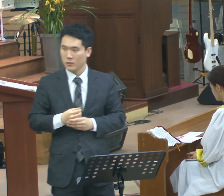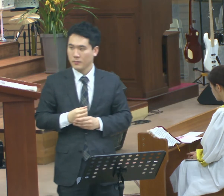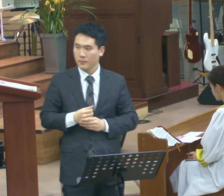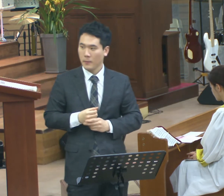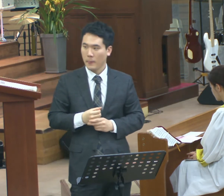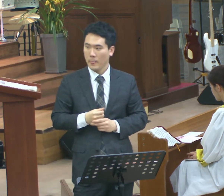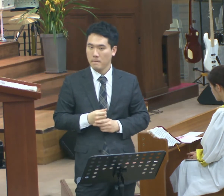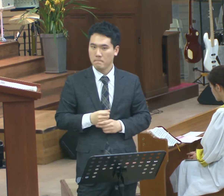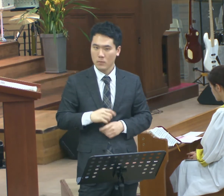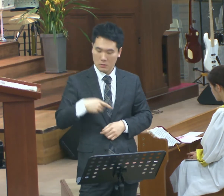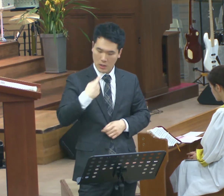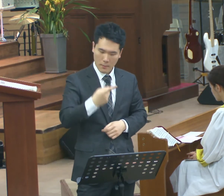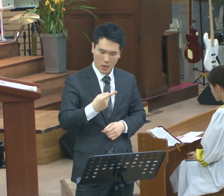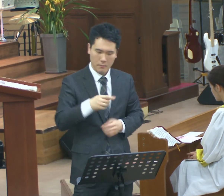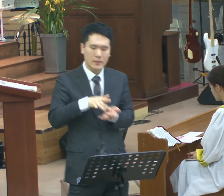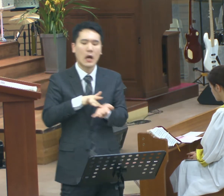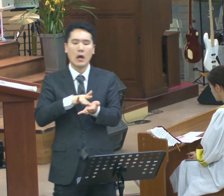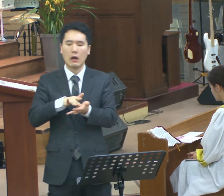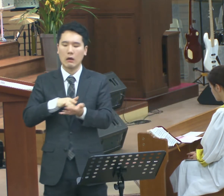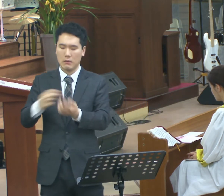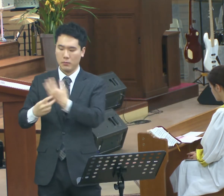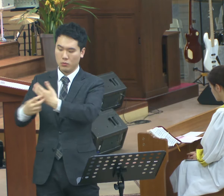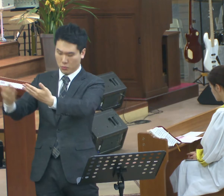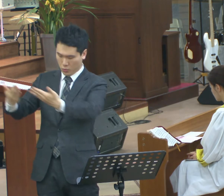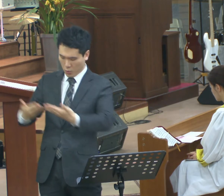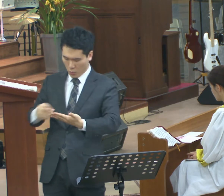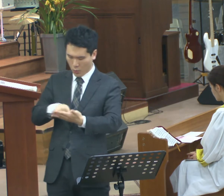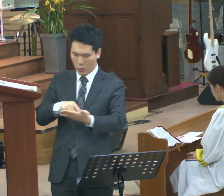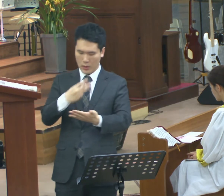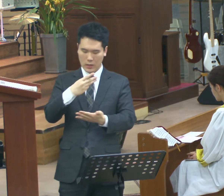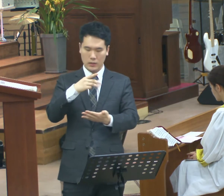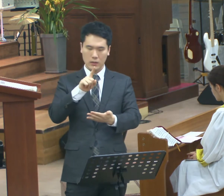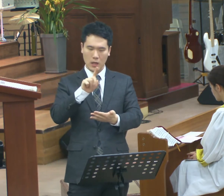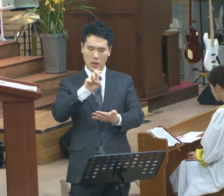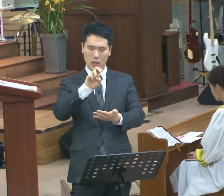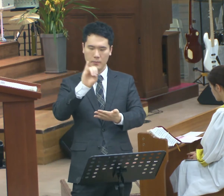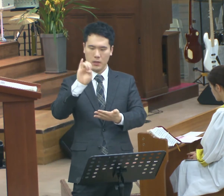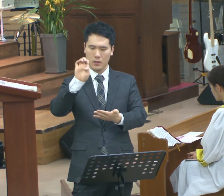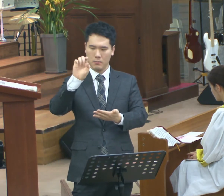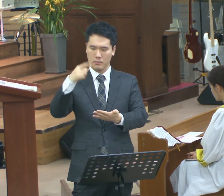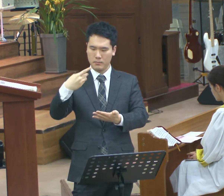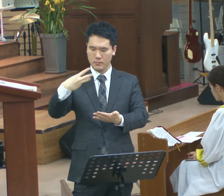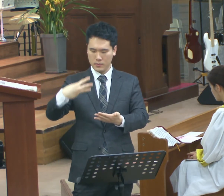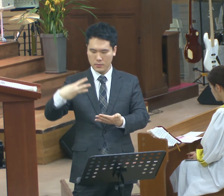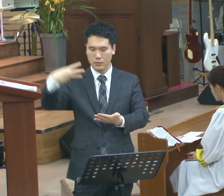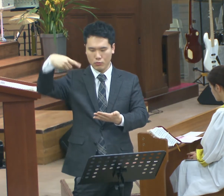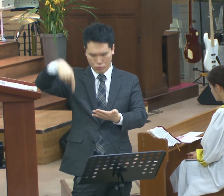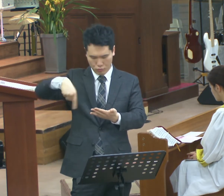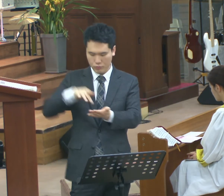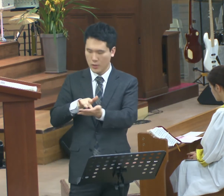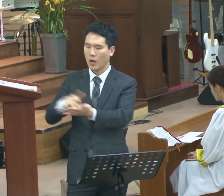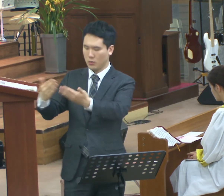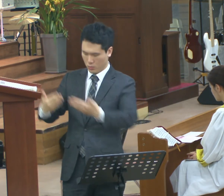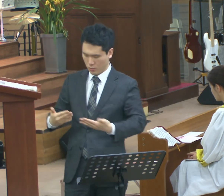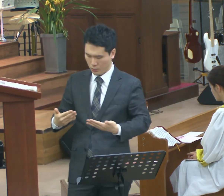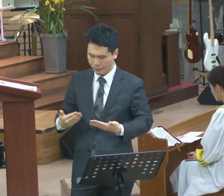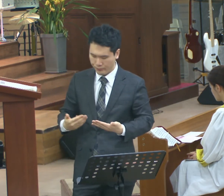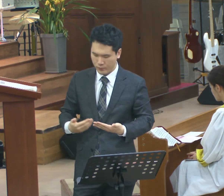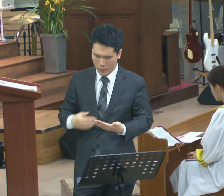그리고 타미플루를 주는데 타미플루가 없을 때는 옛날에는 죽었던 놈이라고 얘기했죠. 그러면 그 약을 받아와서